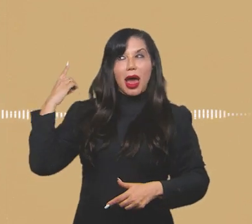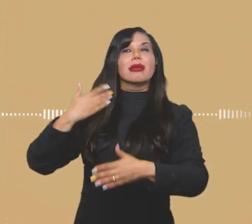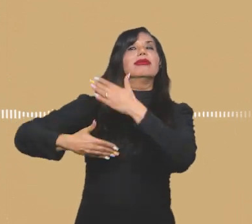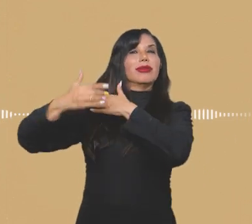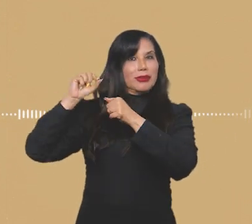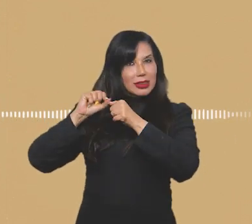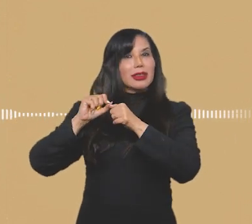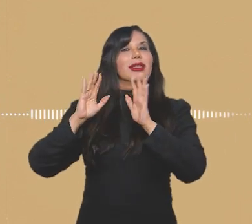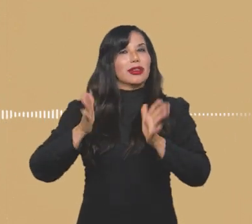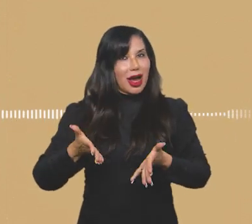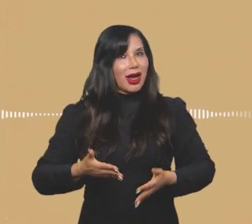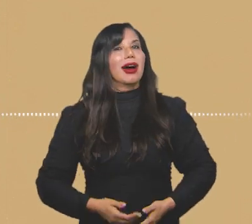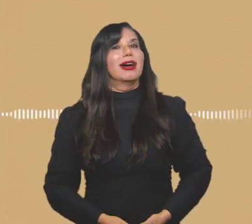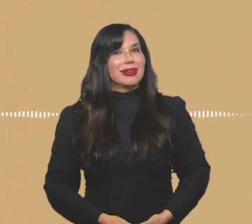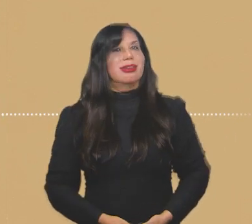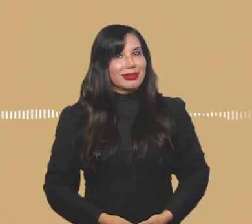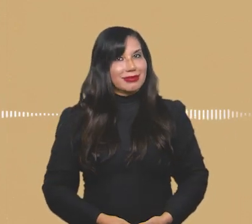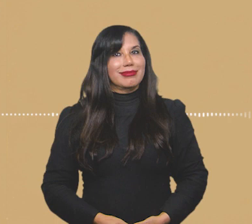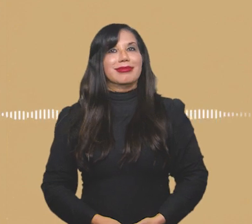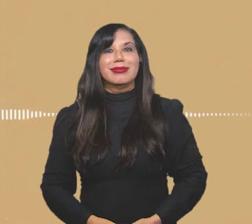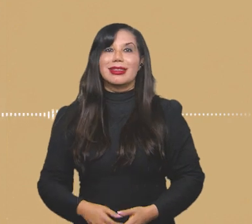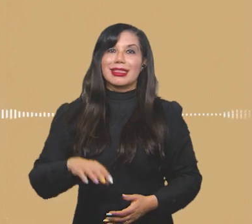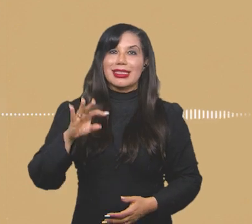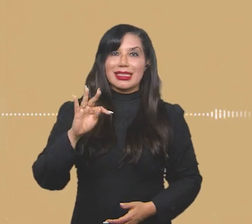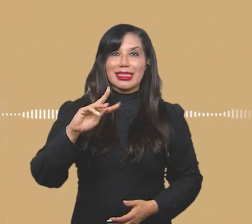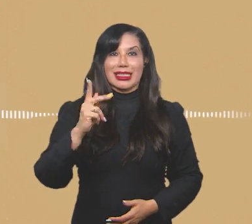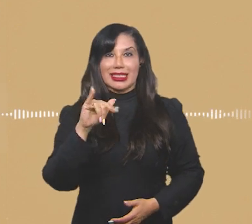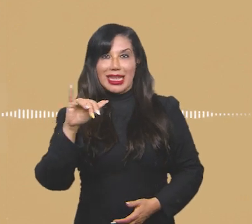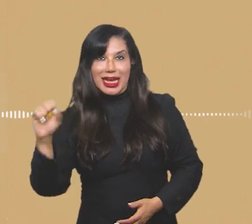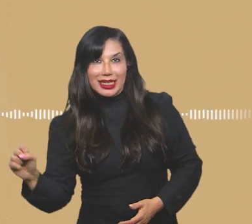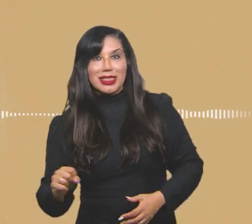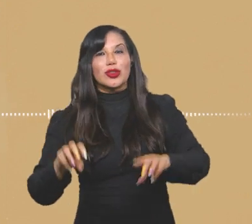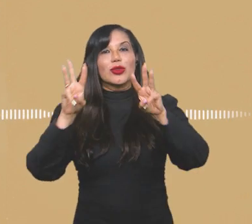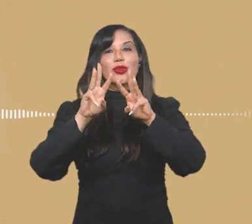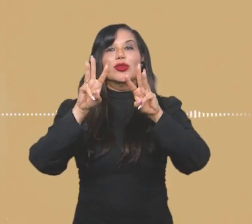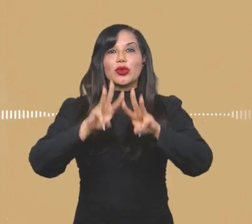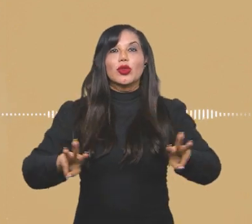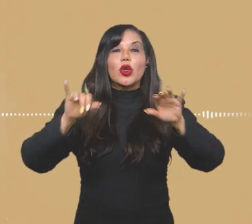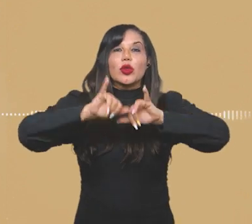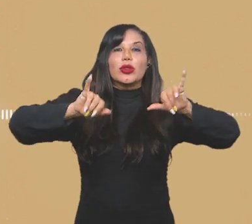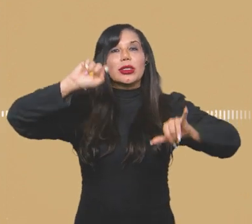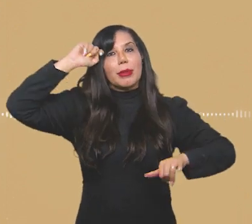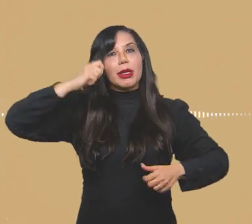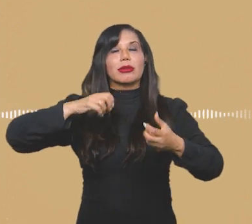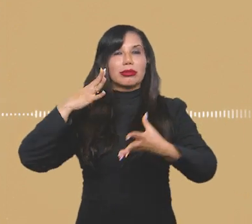fazem há muito tempo. Aqui é Thaís Bernardes, do portal Notícia Preta, confirmando o que dissemos.